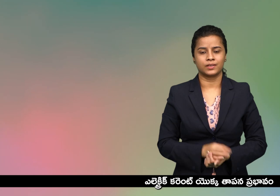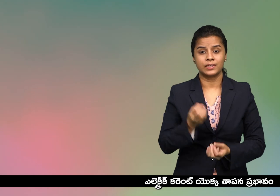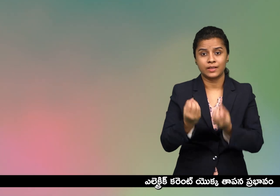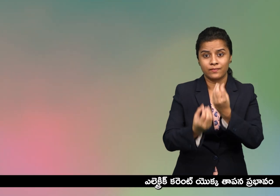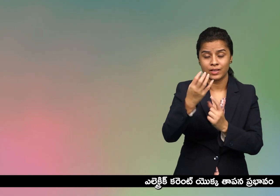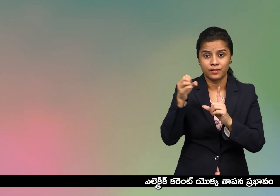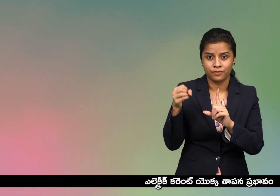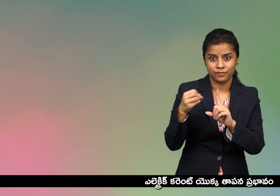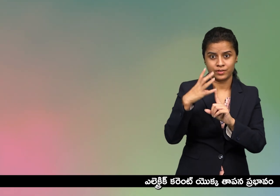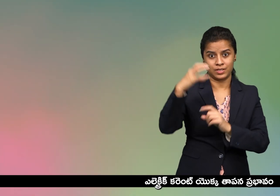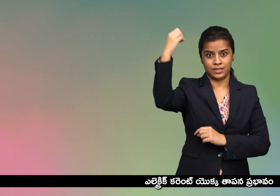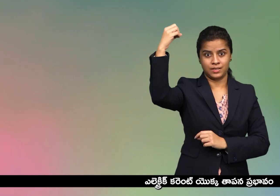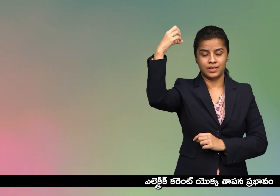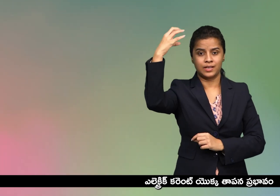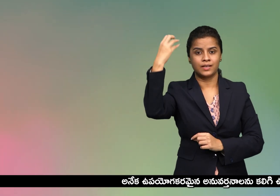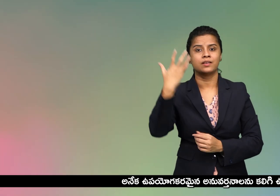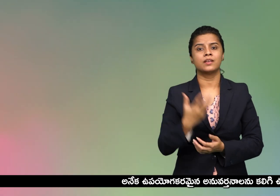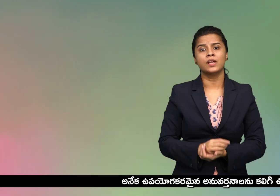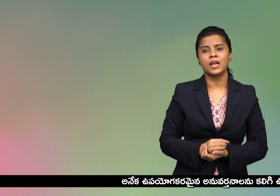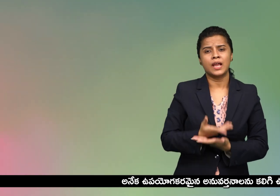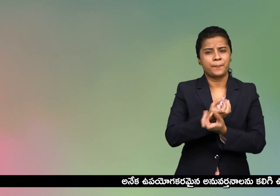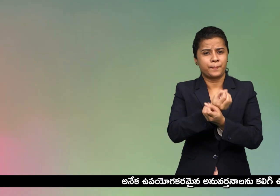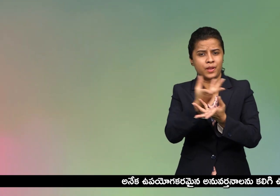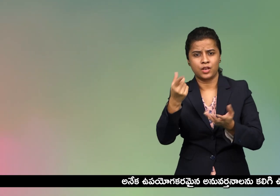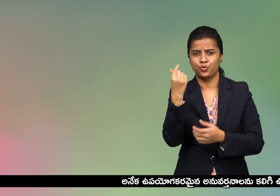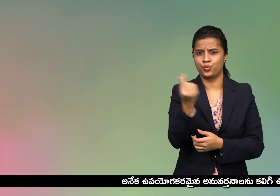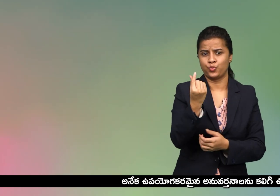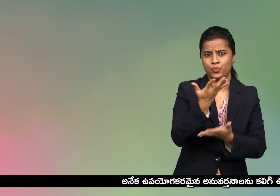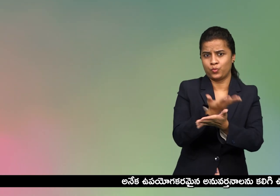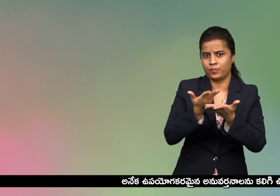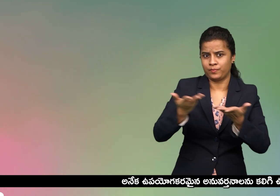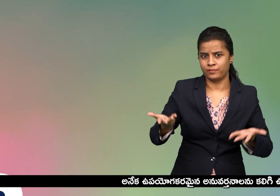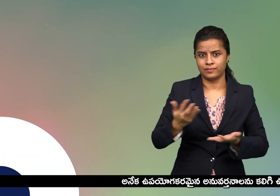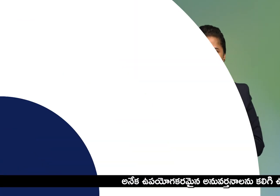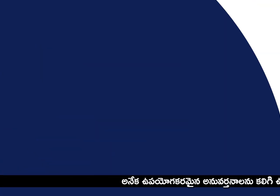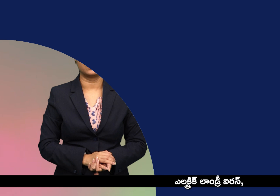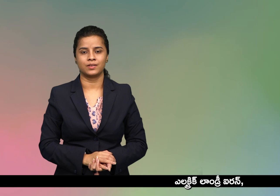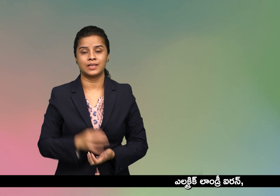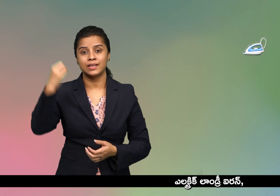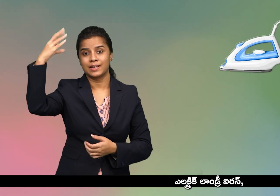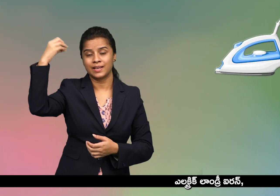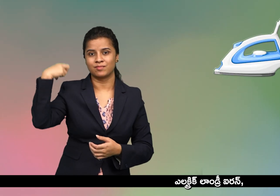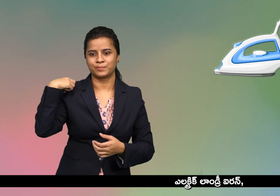ఎలక్ట్రిక్ కరెంట్ యొక్క తాపన ప్రభావం అనేక ఉపయోగకరమైన అనువర్తనాలను కలిగి ఉంది. ఎలక్ట్రిక్ లాండ్రీ